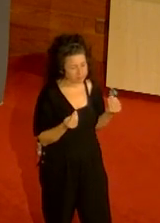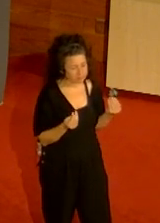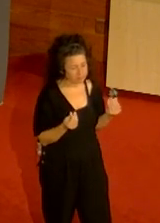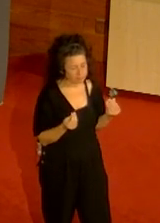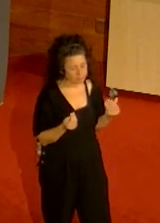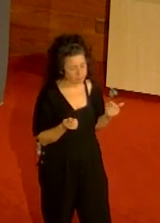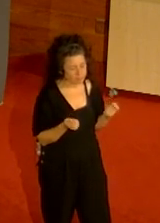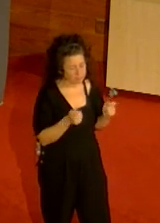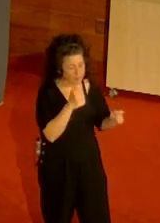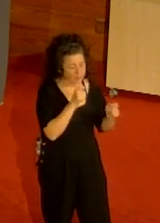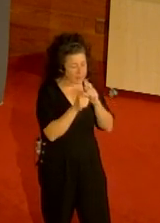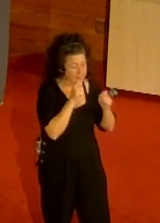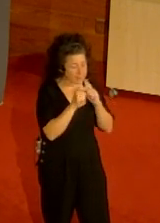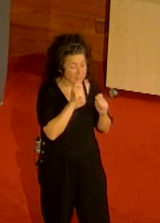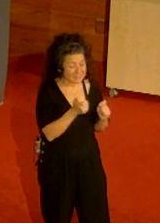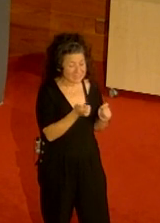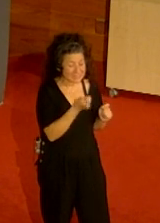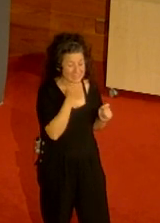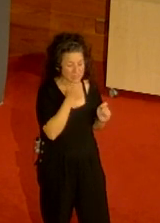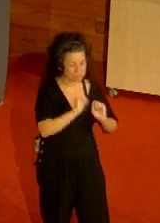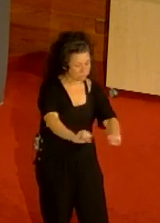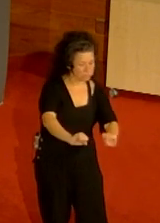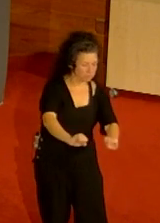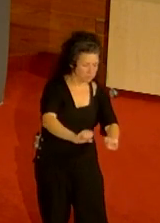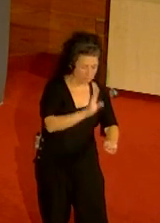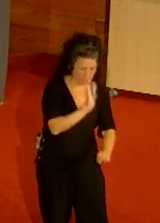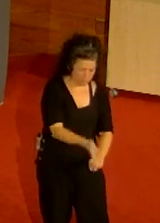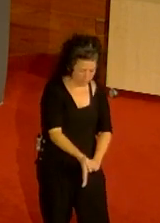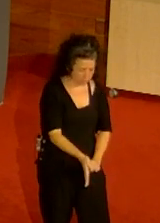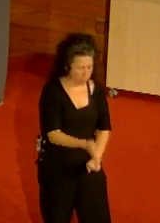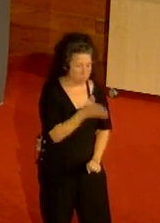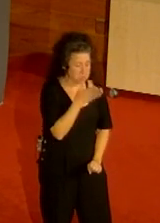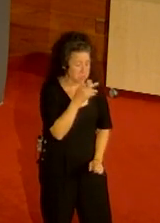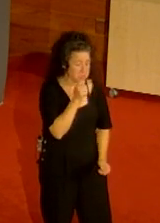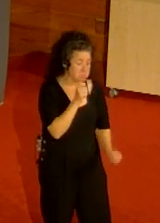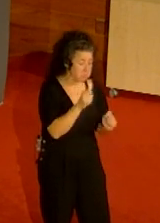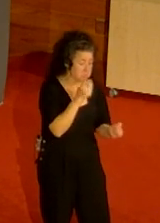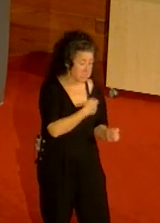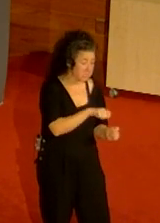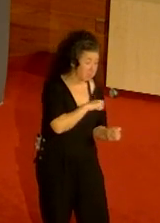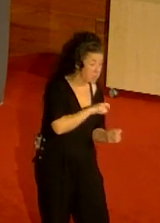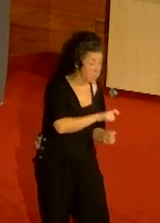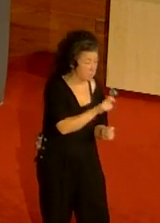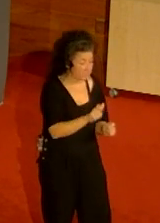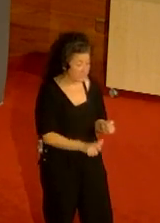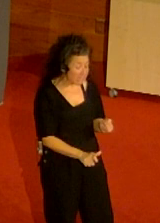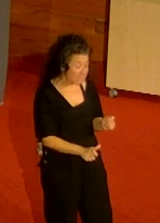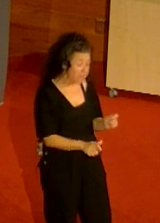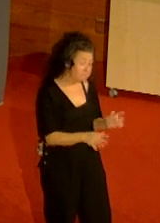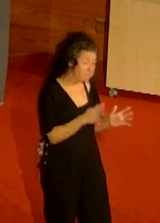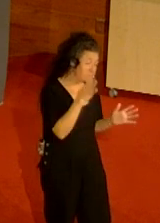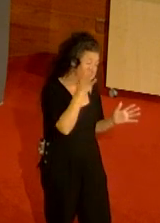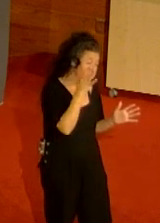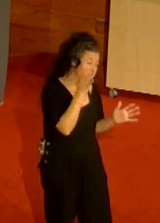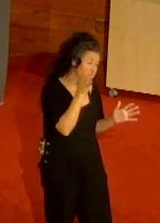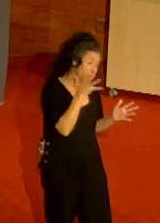periodistas anglosajones fueran los vetados, digamos, ¿no? Porque bueno, la prensa española o prensa italiana, francesa, sí, bueno, no es